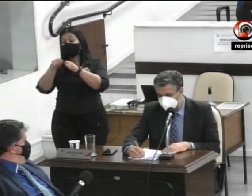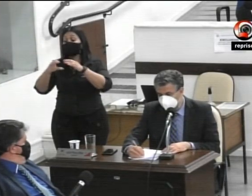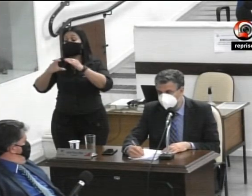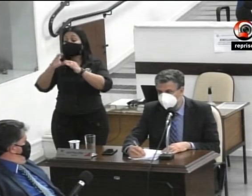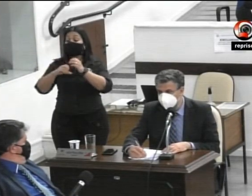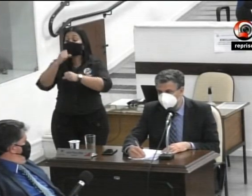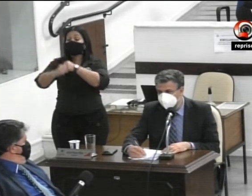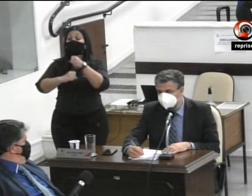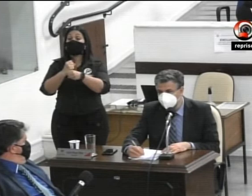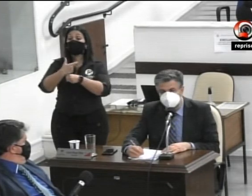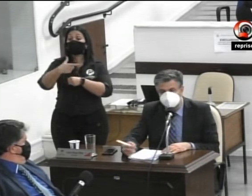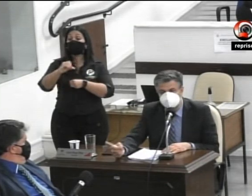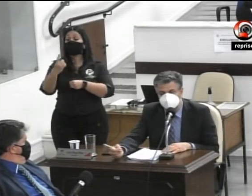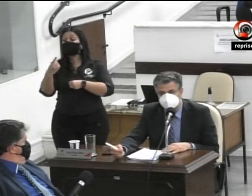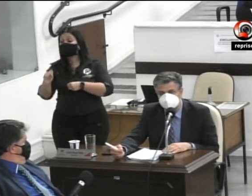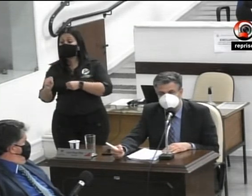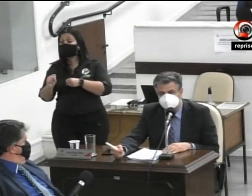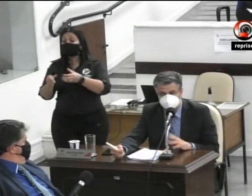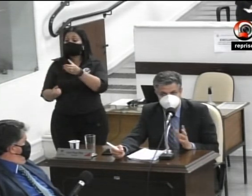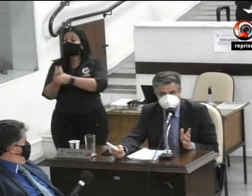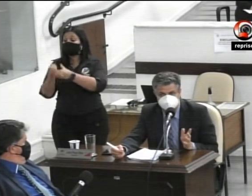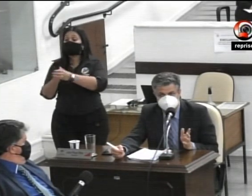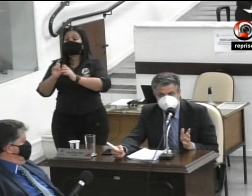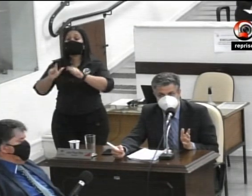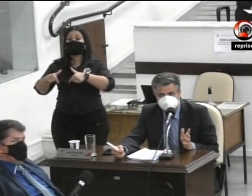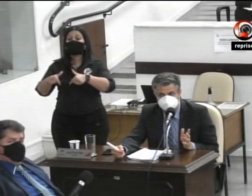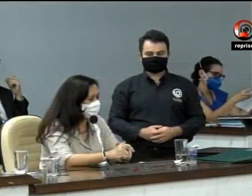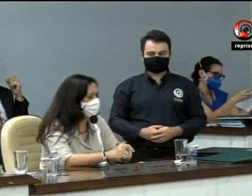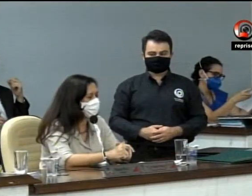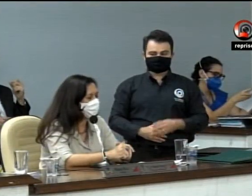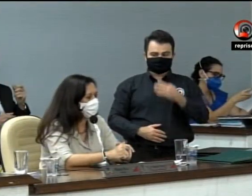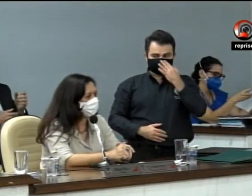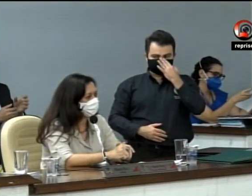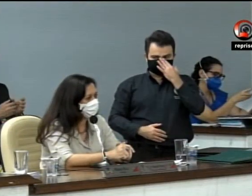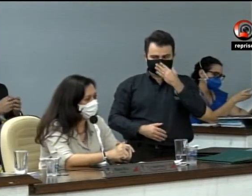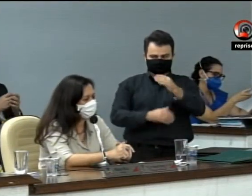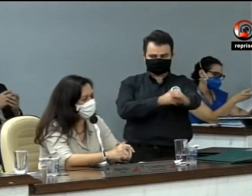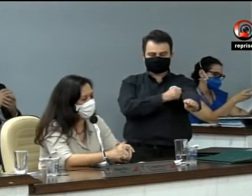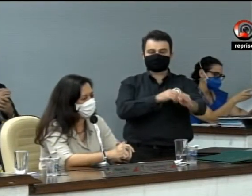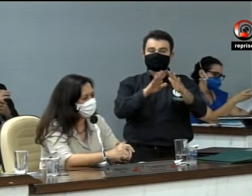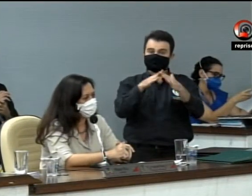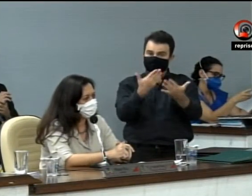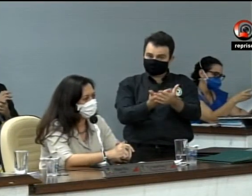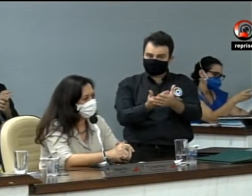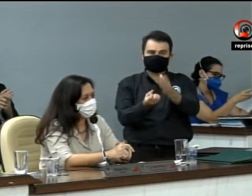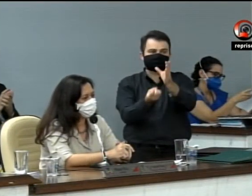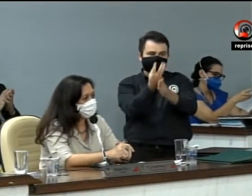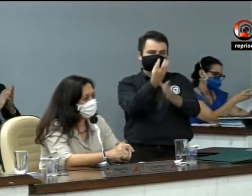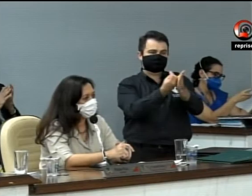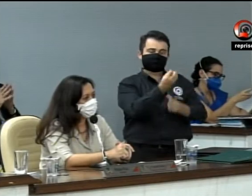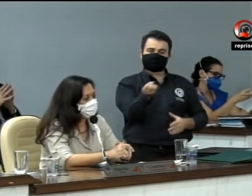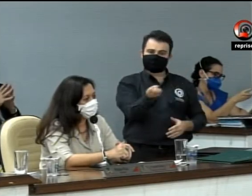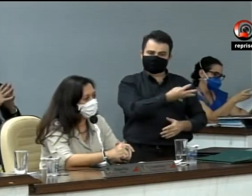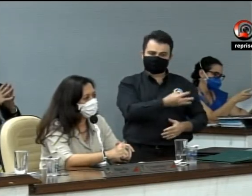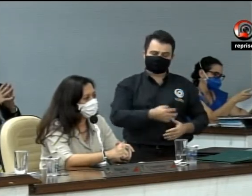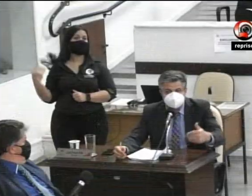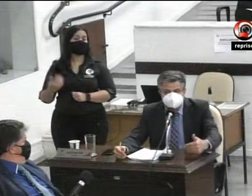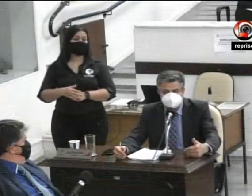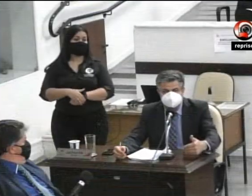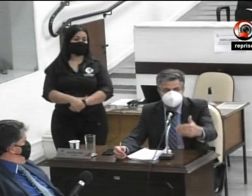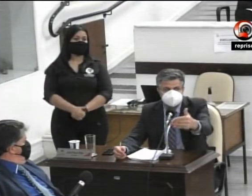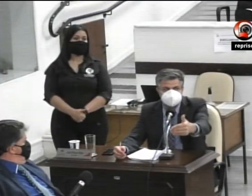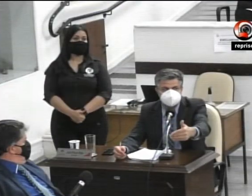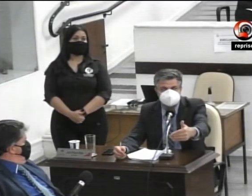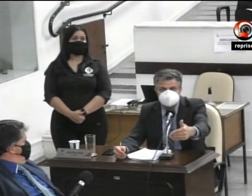não cria os cargos. Foi criado os cargos, essas escolas foram implantadas a posteriori. Por que tem um monte de aprovado na fila, sendo que